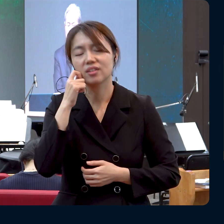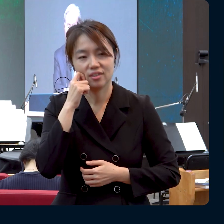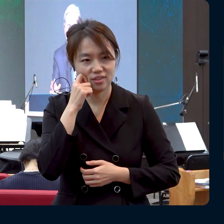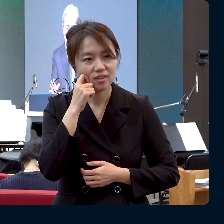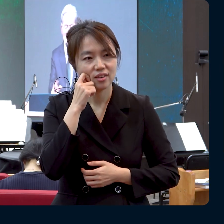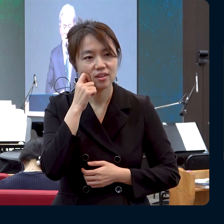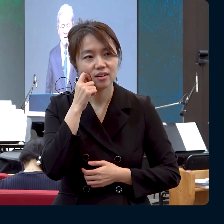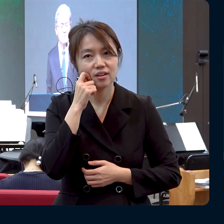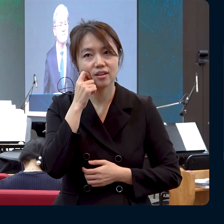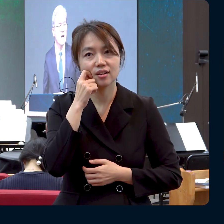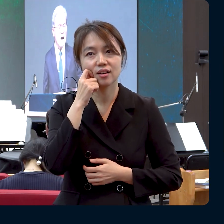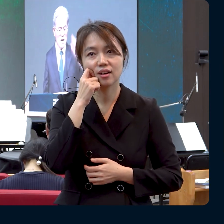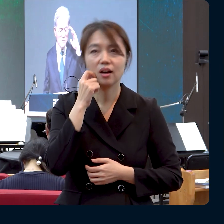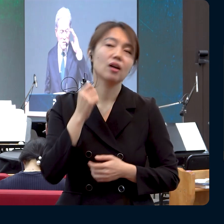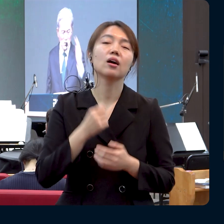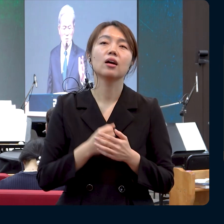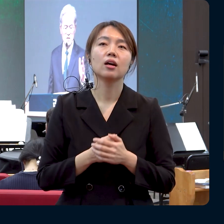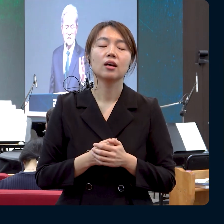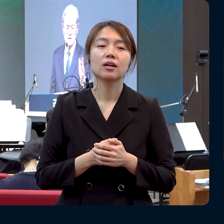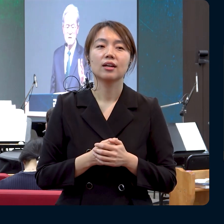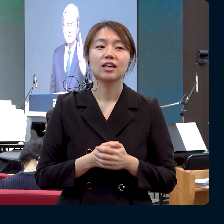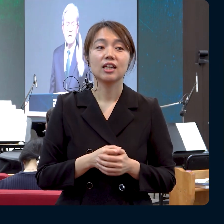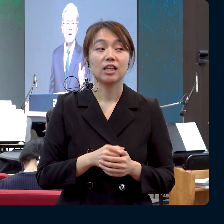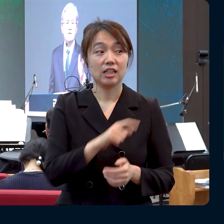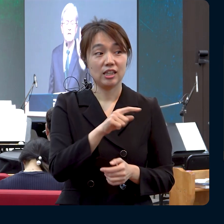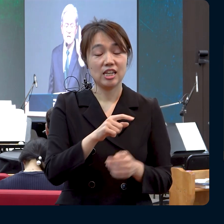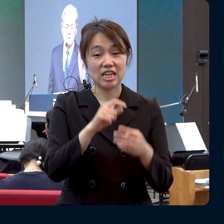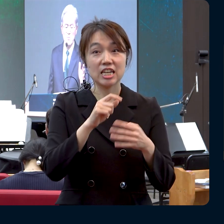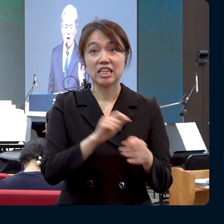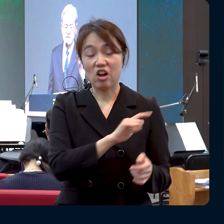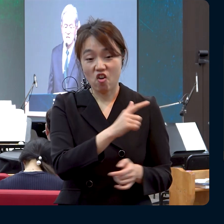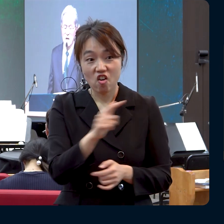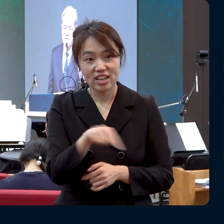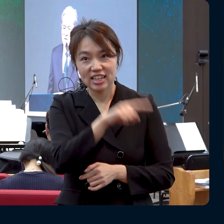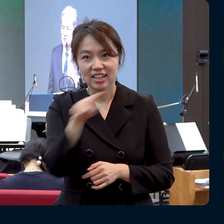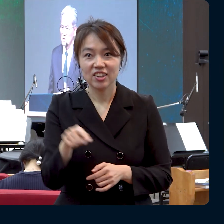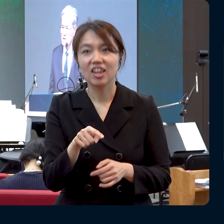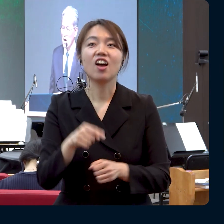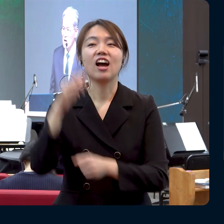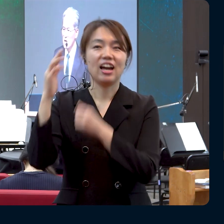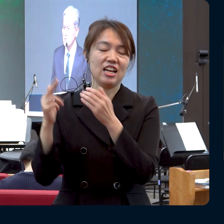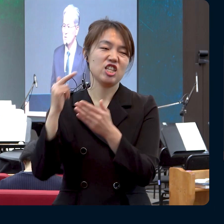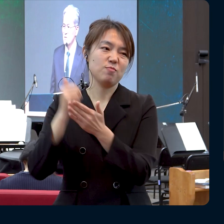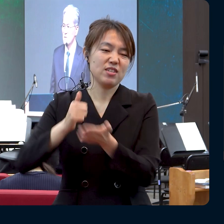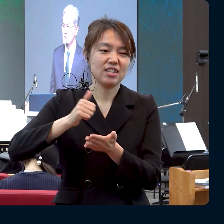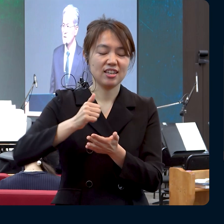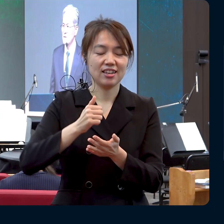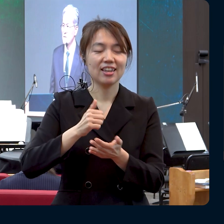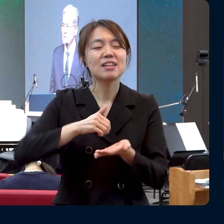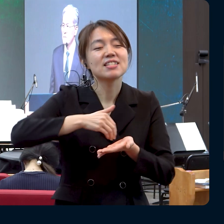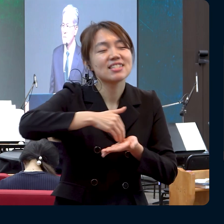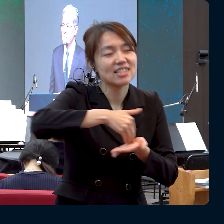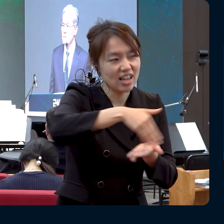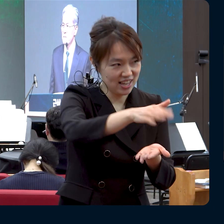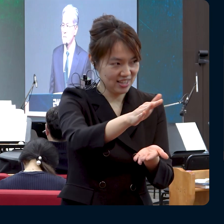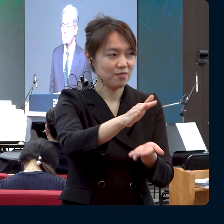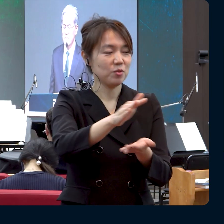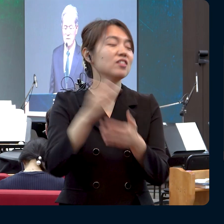이 모든 것들이 다 하나님이 쓸어버리실 예배를 기뻐하지 않는 것들이다 하는 것이죠.